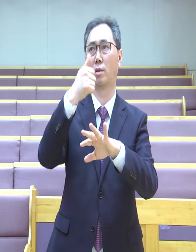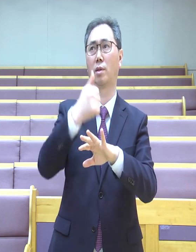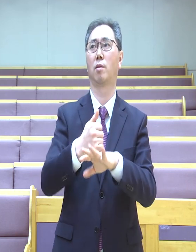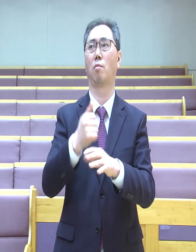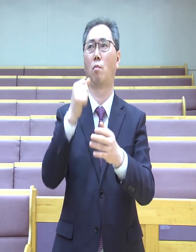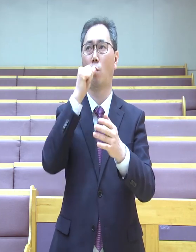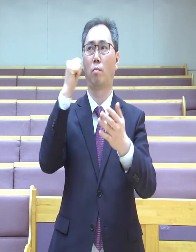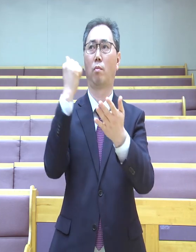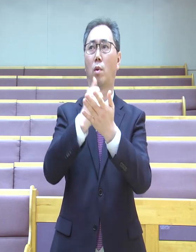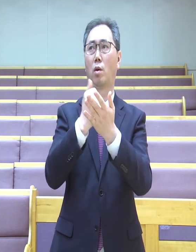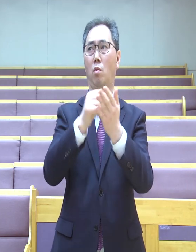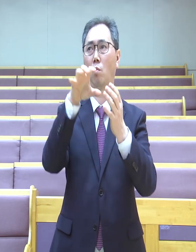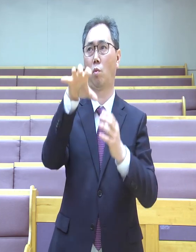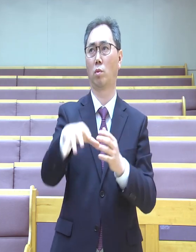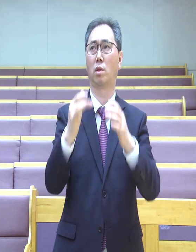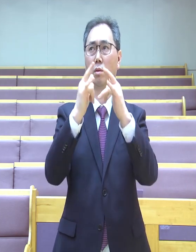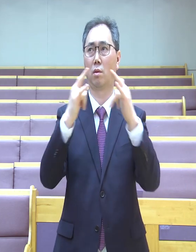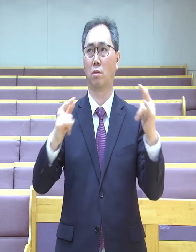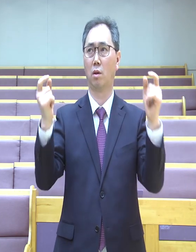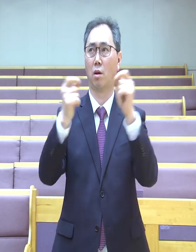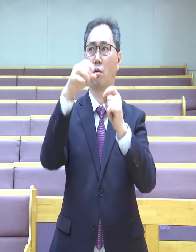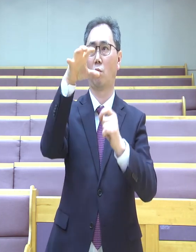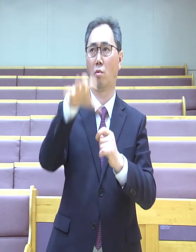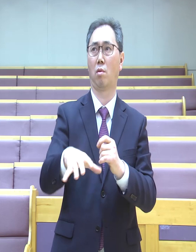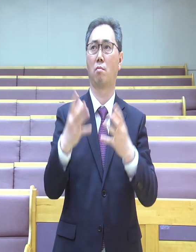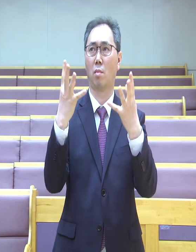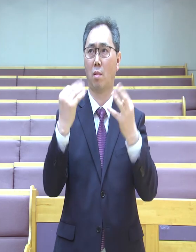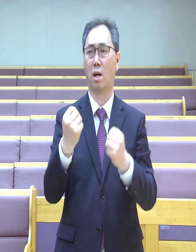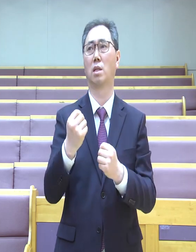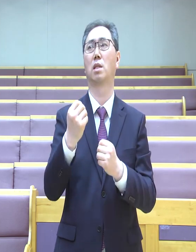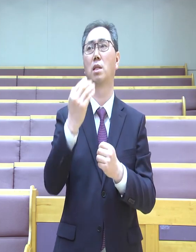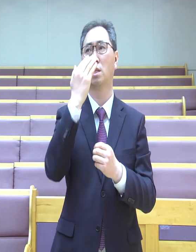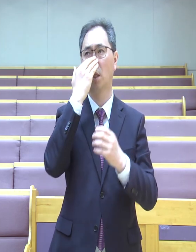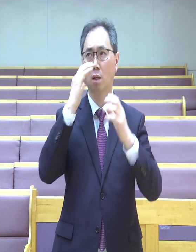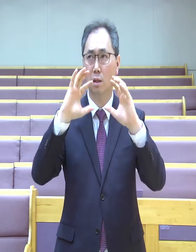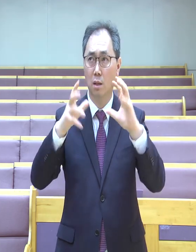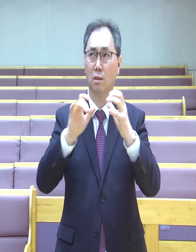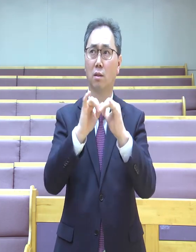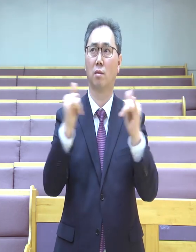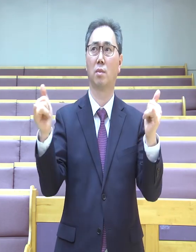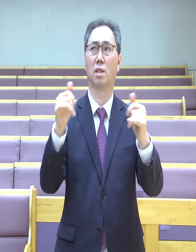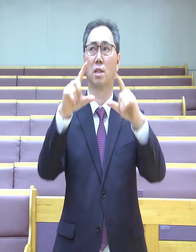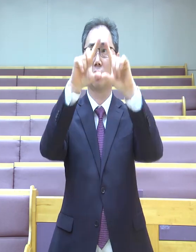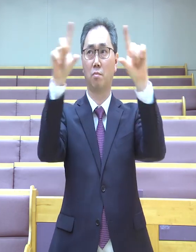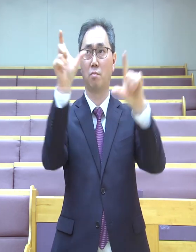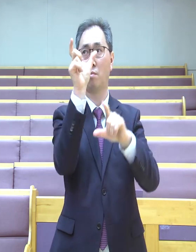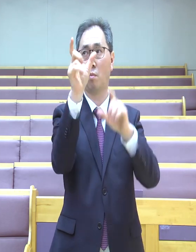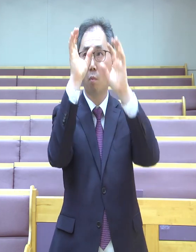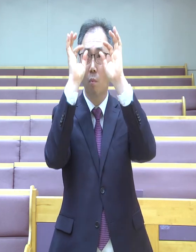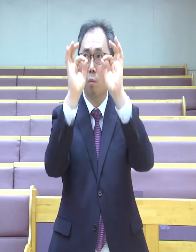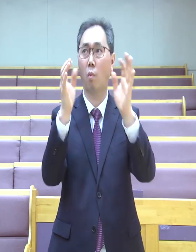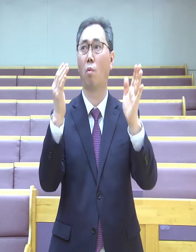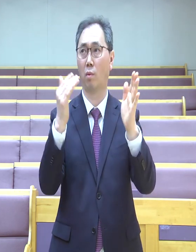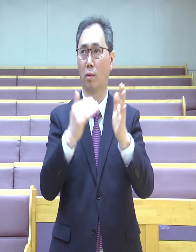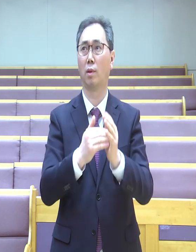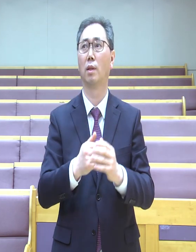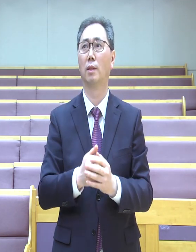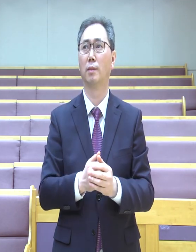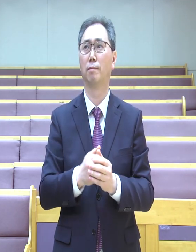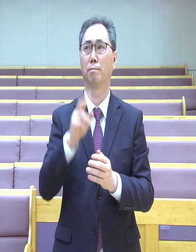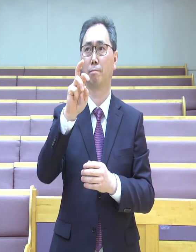곳이 성에서 가까운 고로 많은 유대인이 이 패를 읽는데 히브리와 로마와 헬라